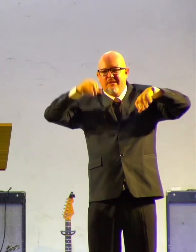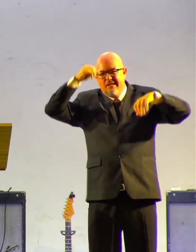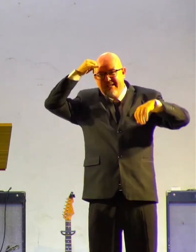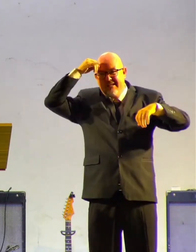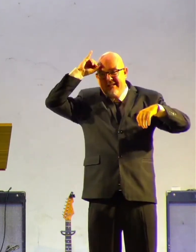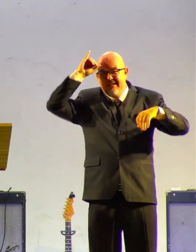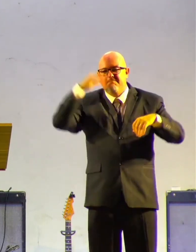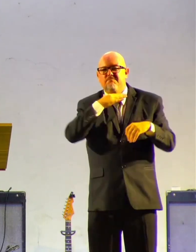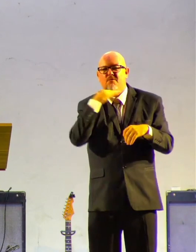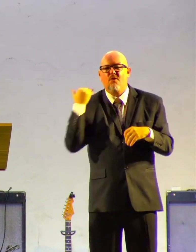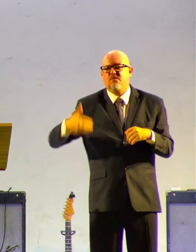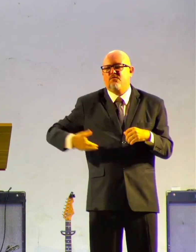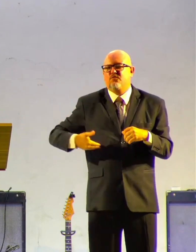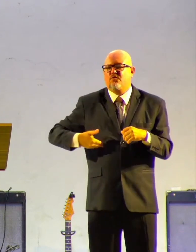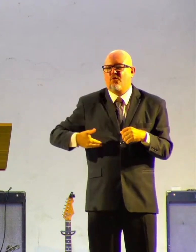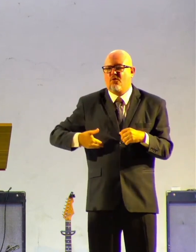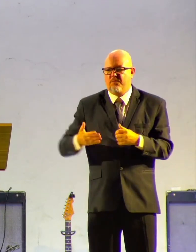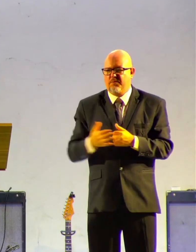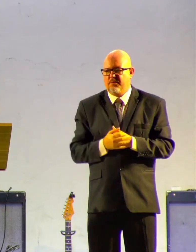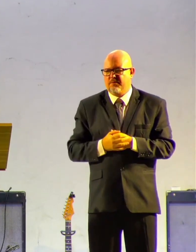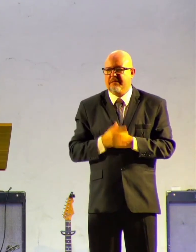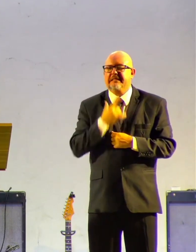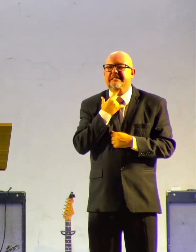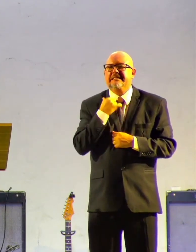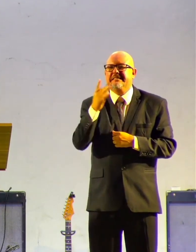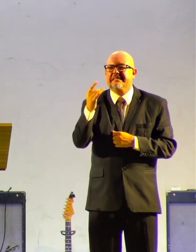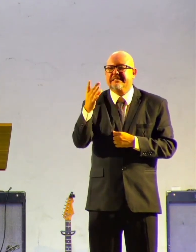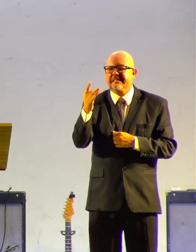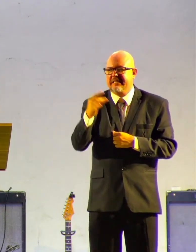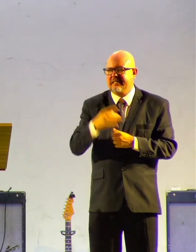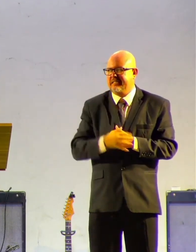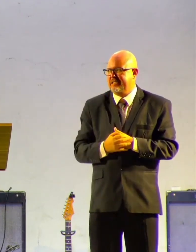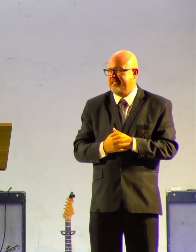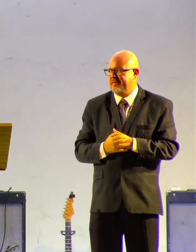está morrendo de fome e de sede.